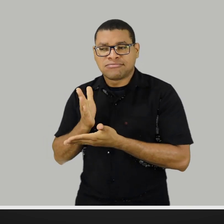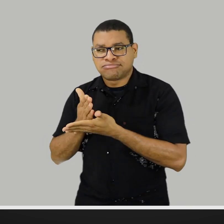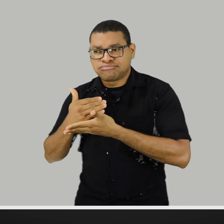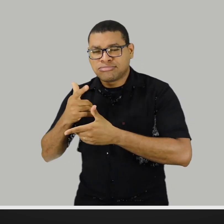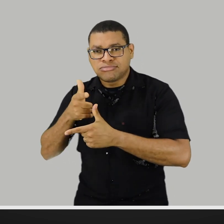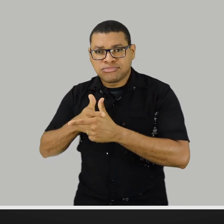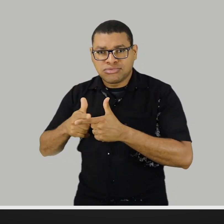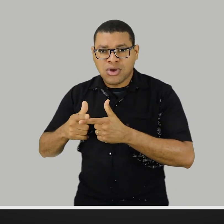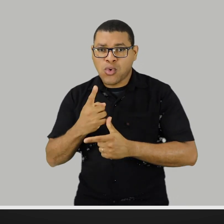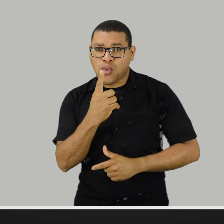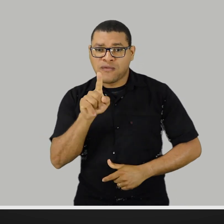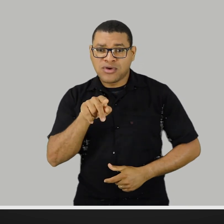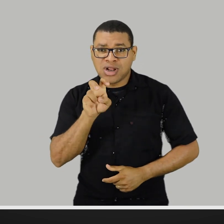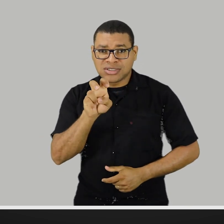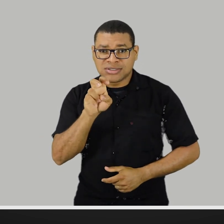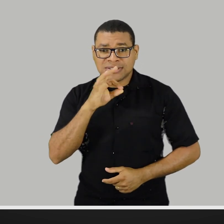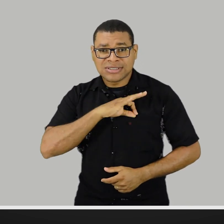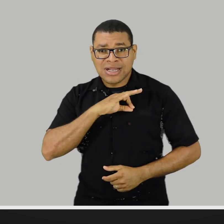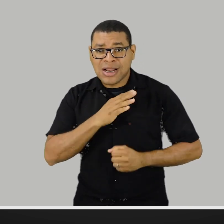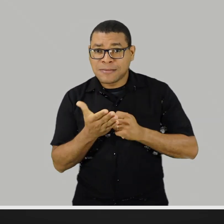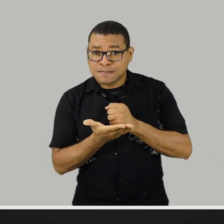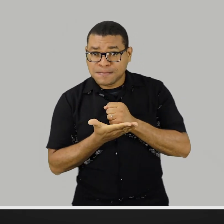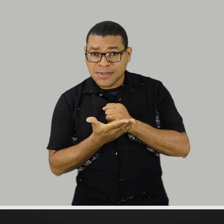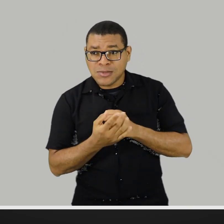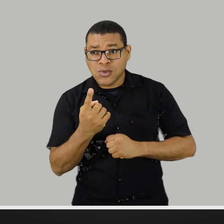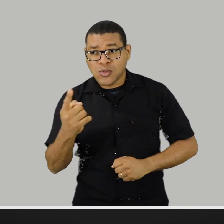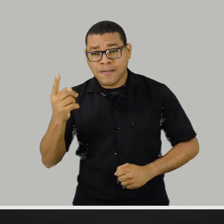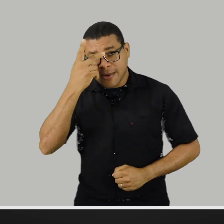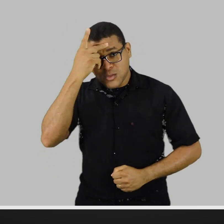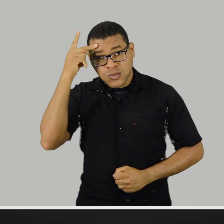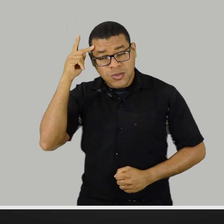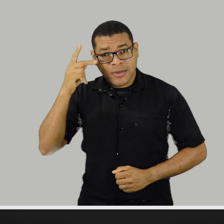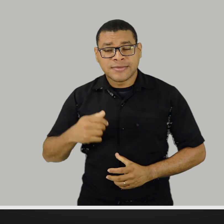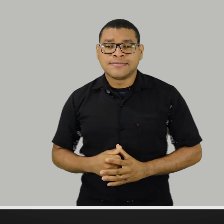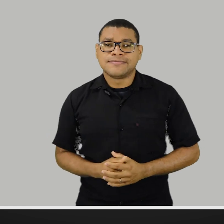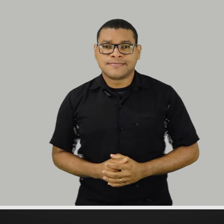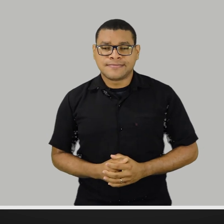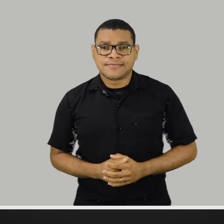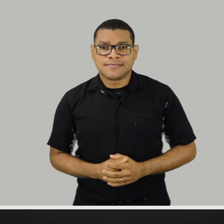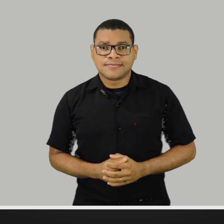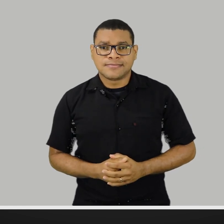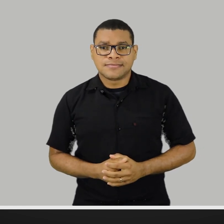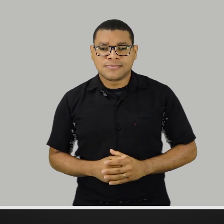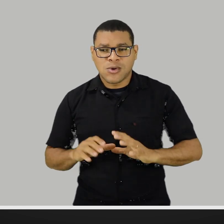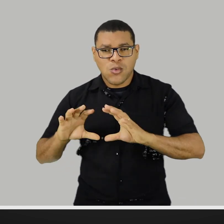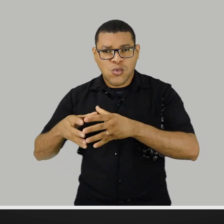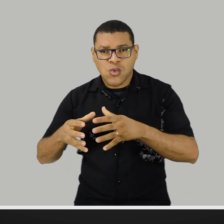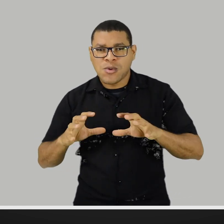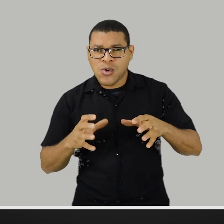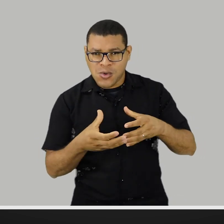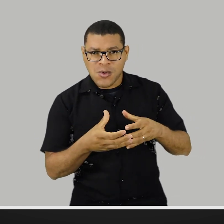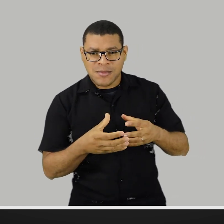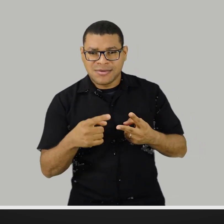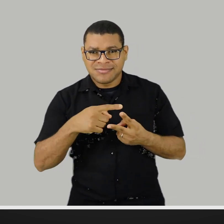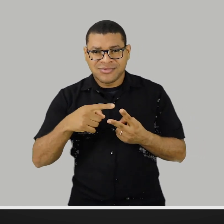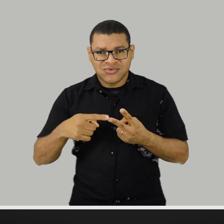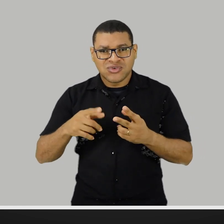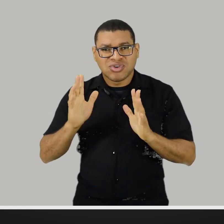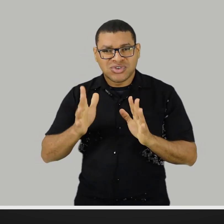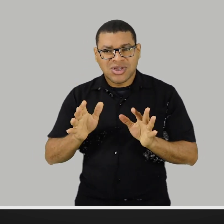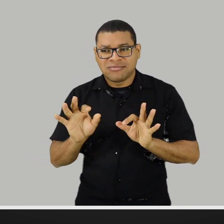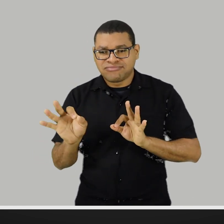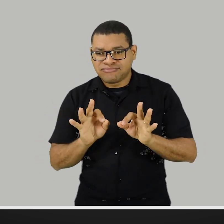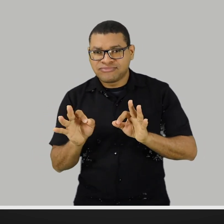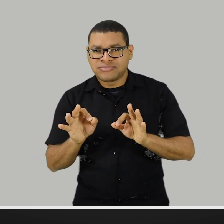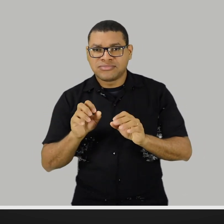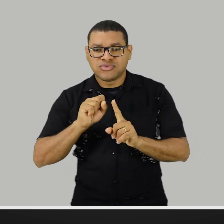a 1,5 salário mínimo bruto per capita 8.2 nos dois grupos que surgem depois